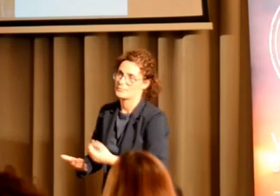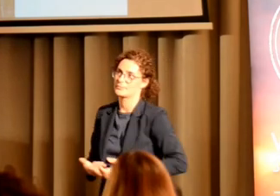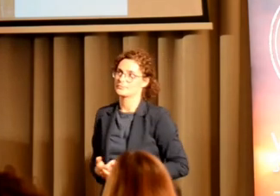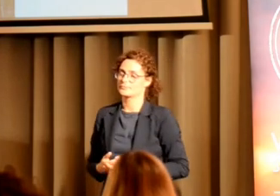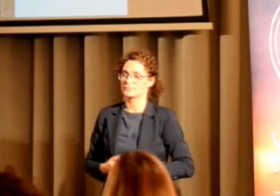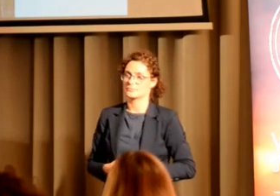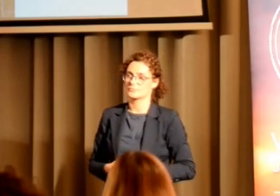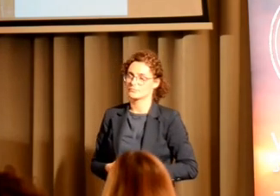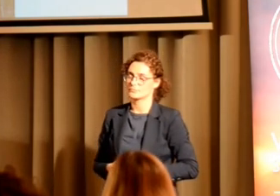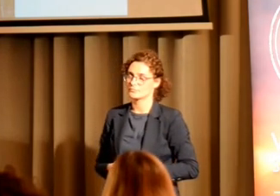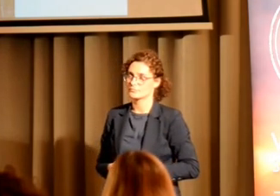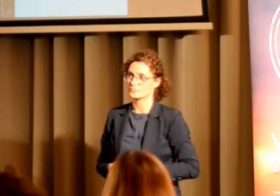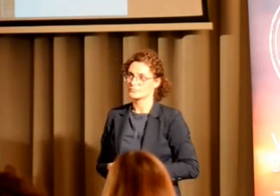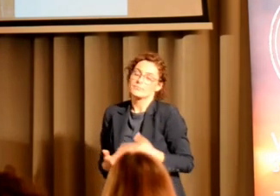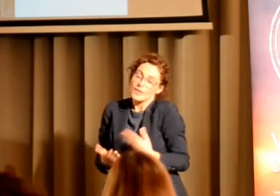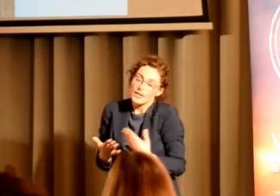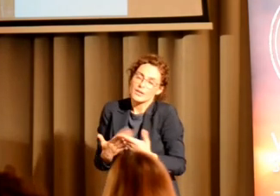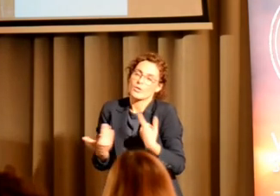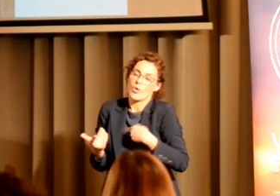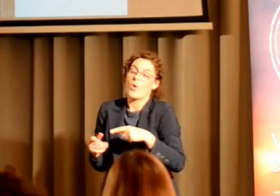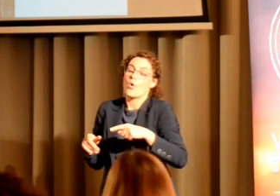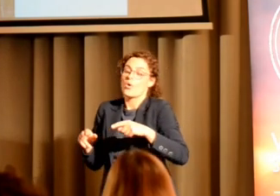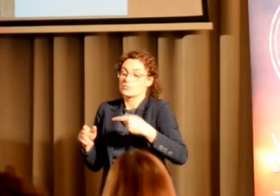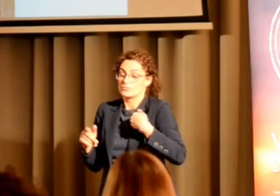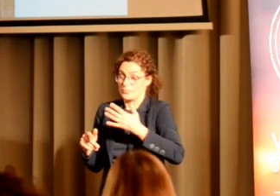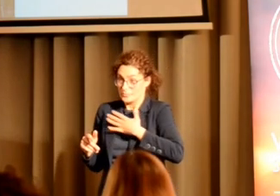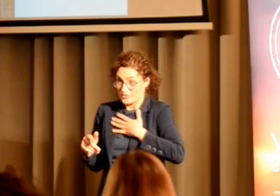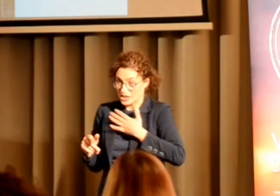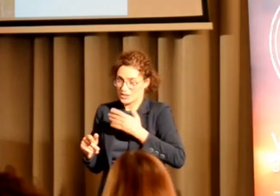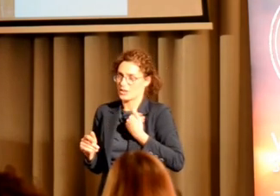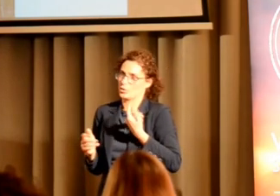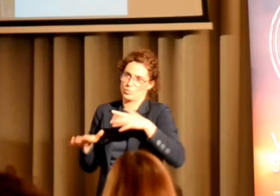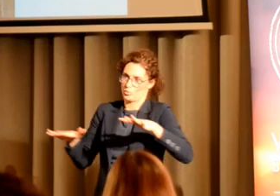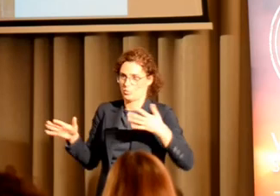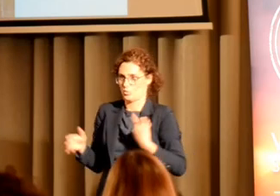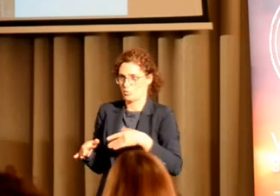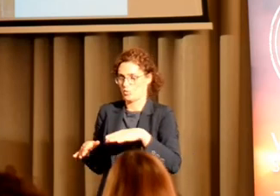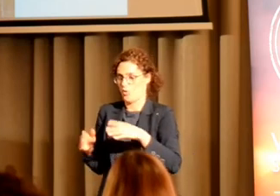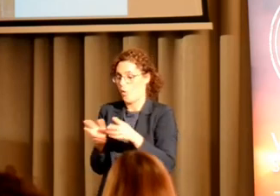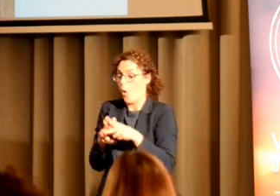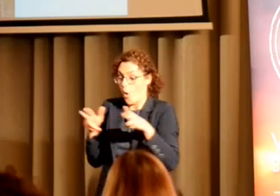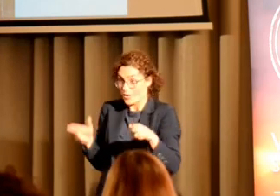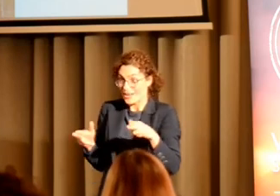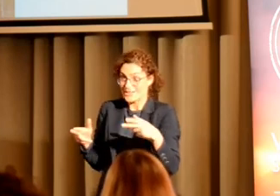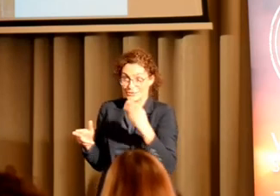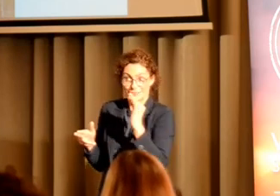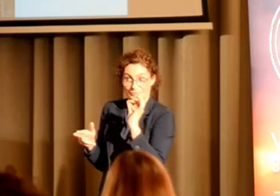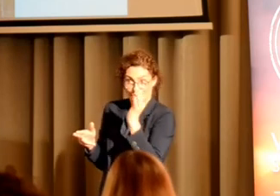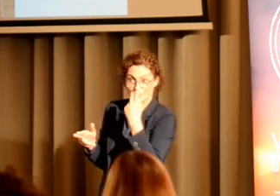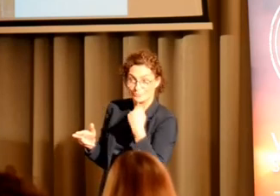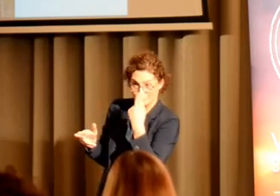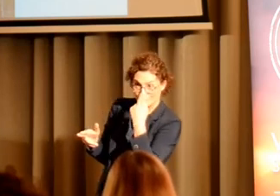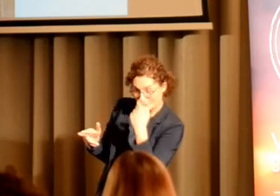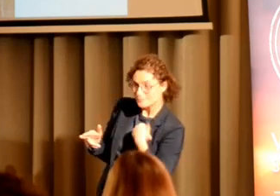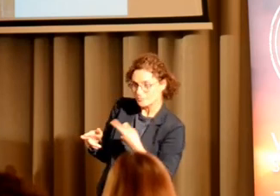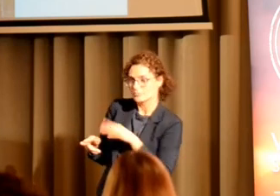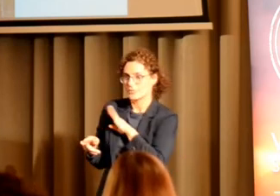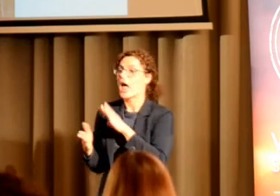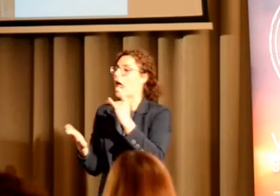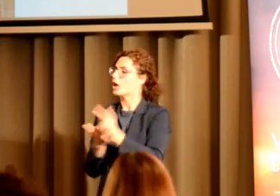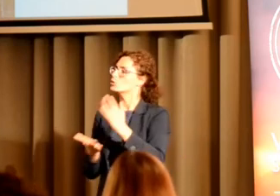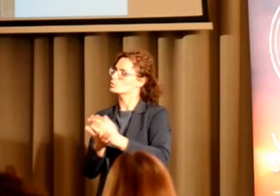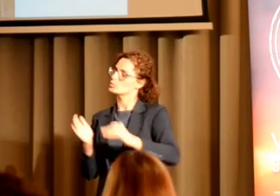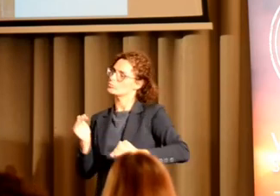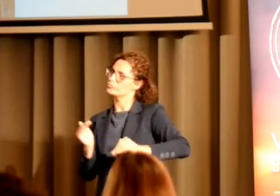się przydarzają, co powoduje, że ta śmiertelność szczeniąt jest dość duża. Ale co się dzieje, kiedy wilki podrosną? No więc kiedy podrosną